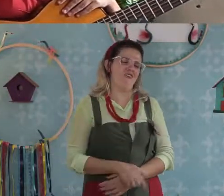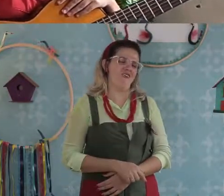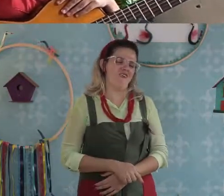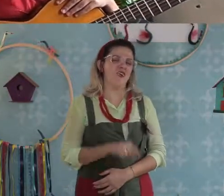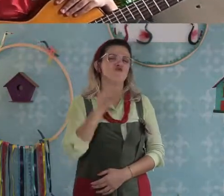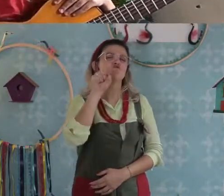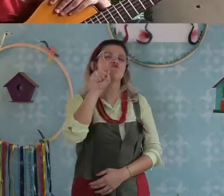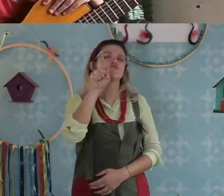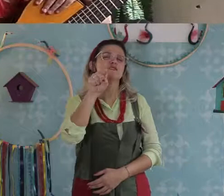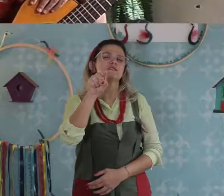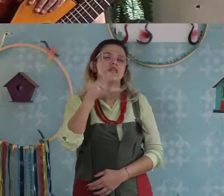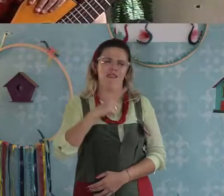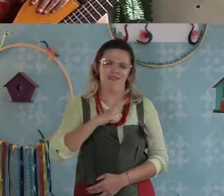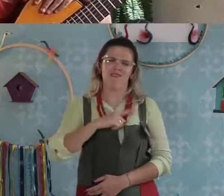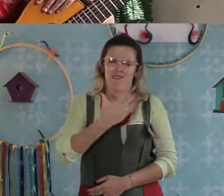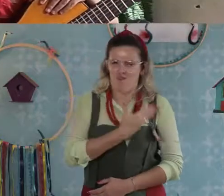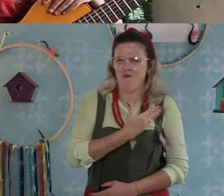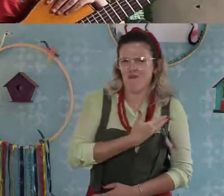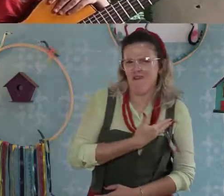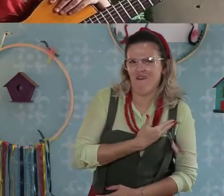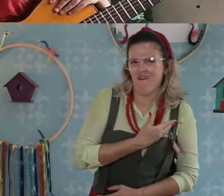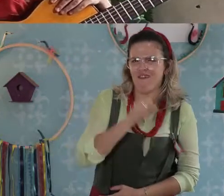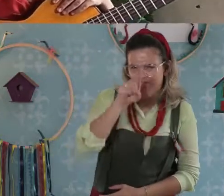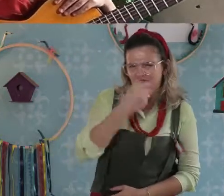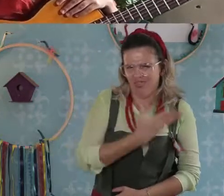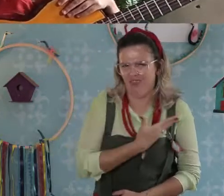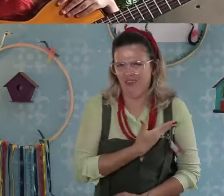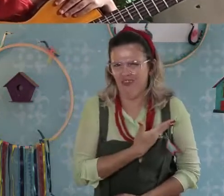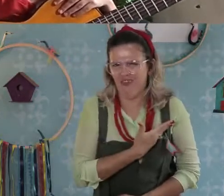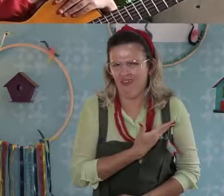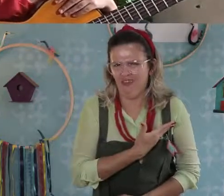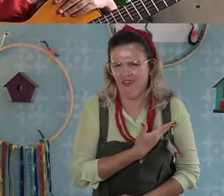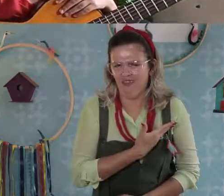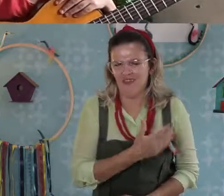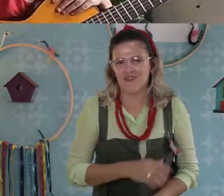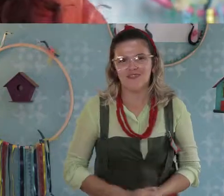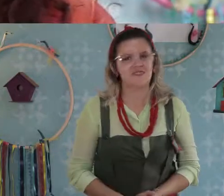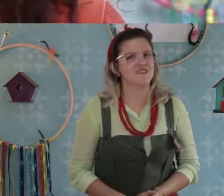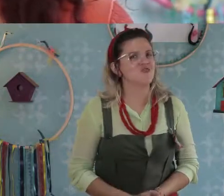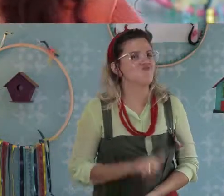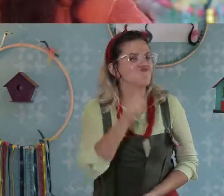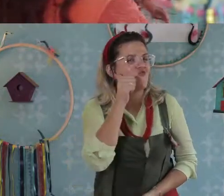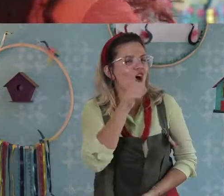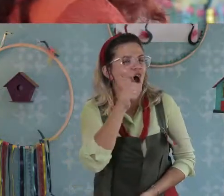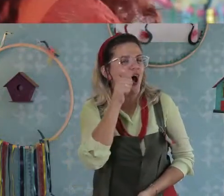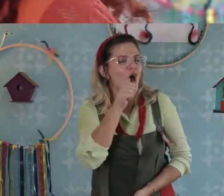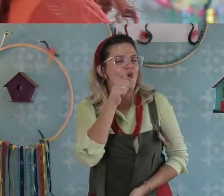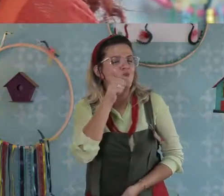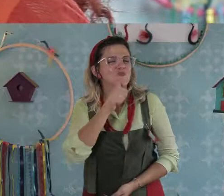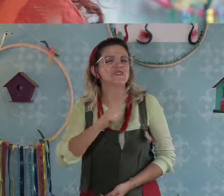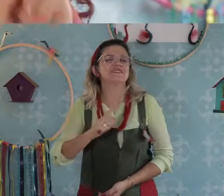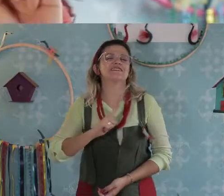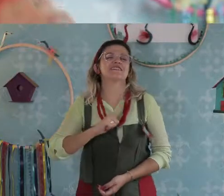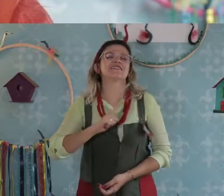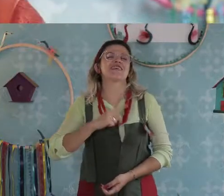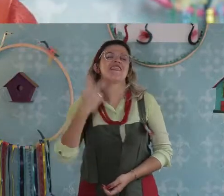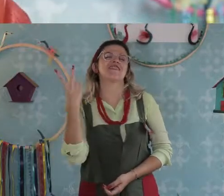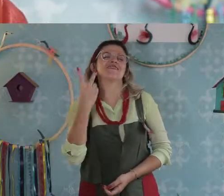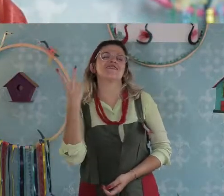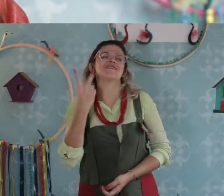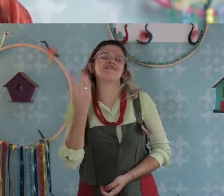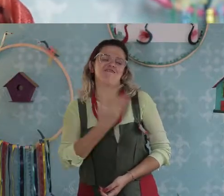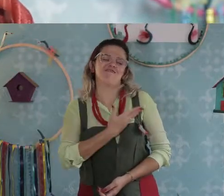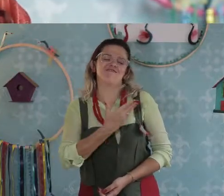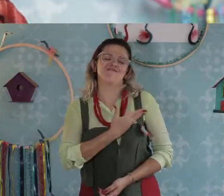Você tem alguma amiga? E algum amigo? A Fauna também tinha dois grandes